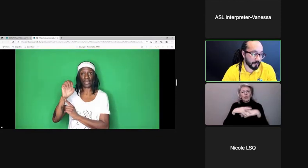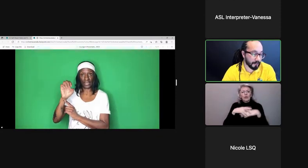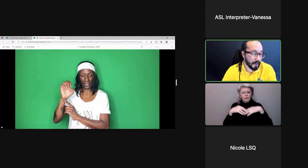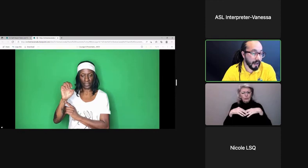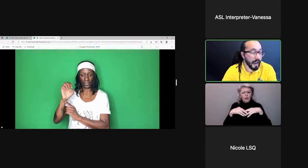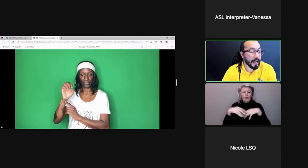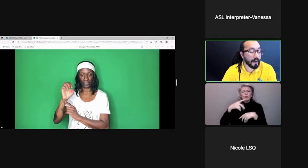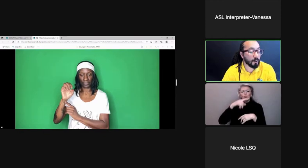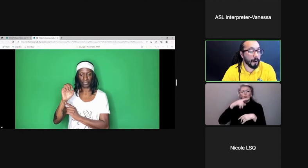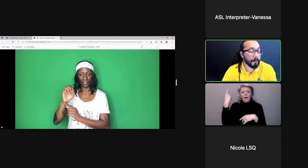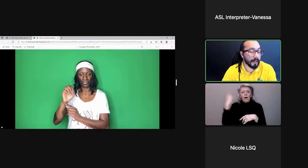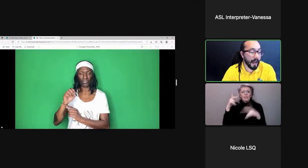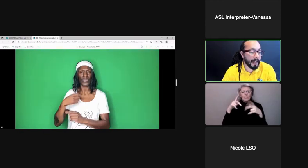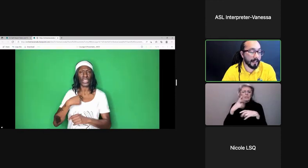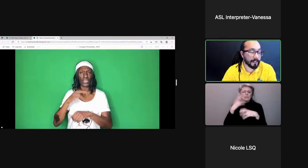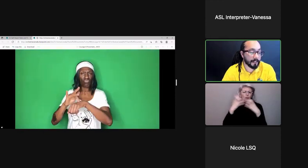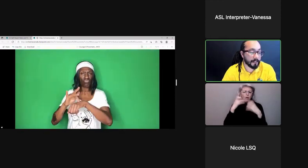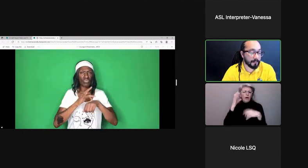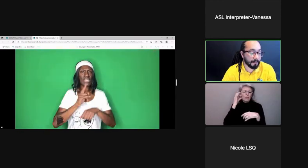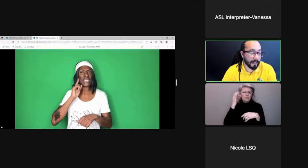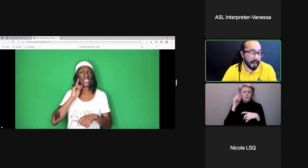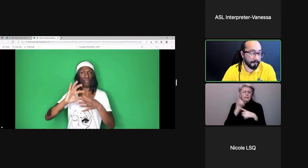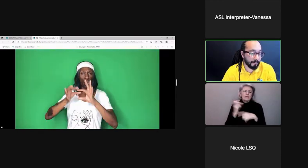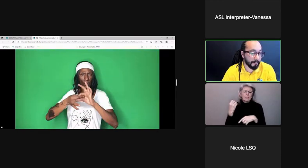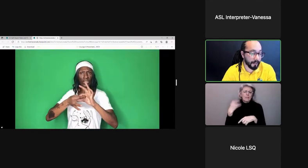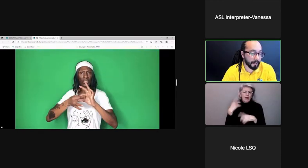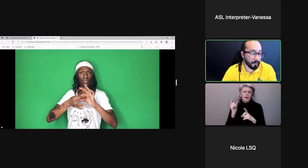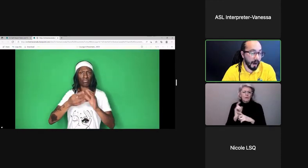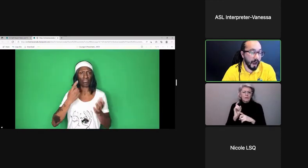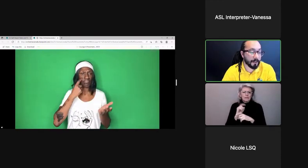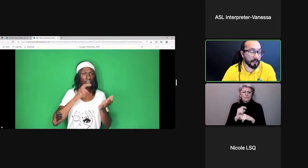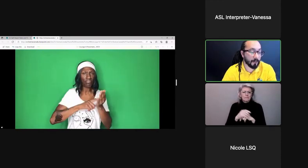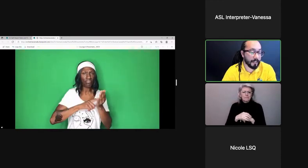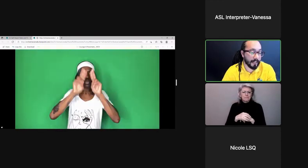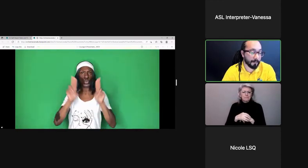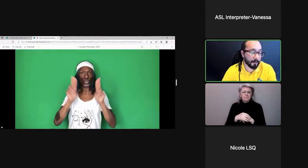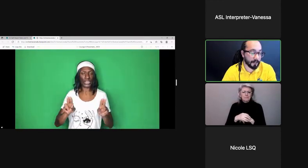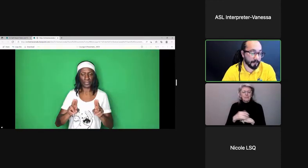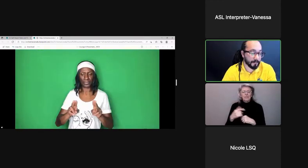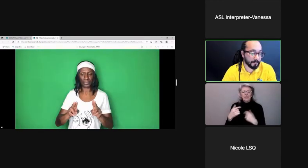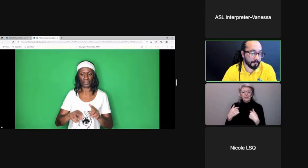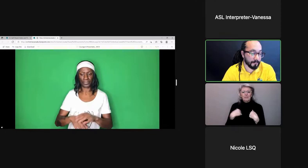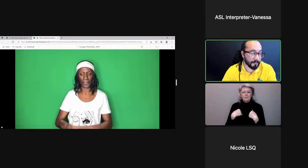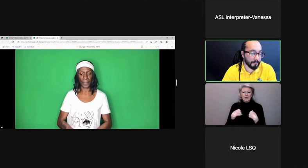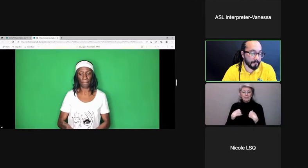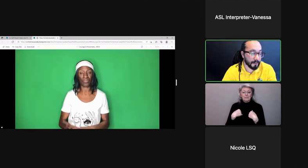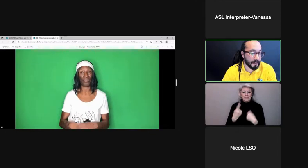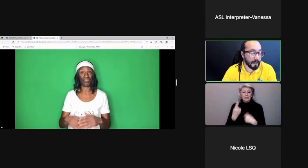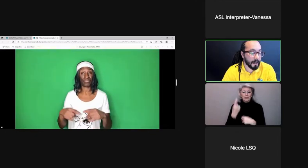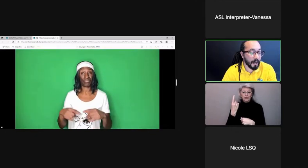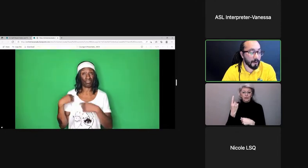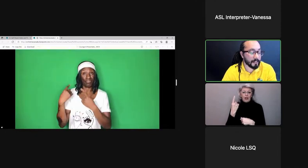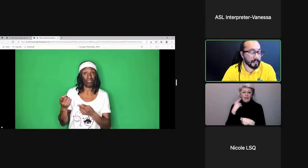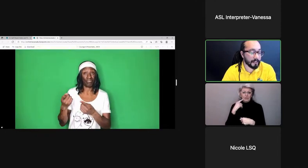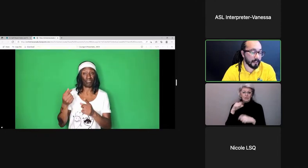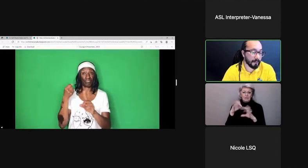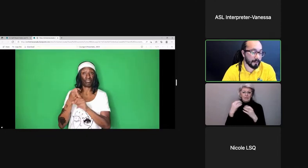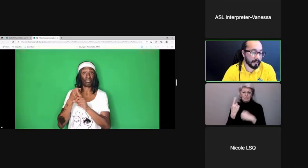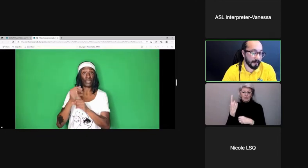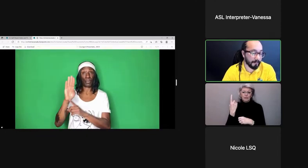personnes de couleur, et bien sûr, des blancs. Alors, je suis la seule qui est sourde dans ma famille